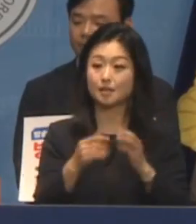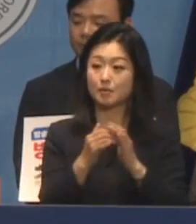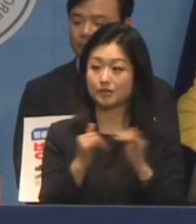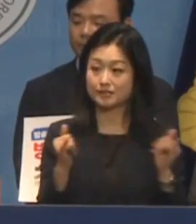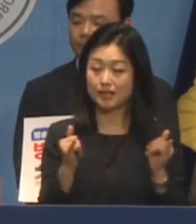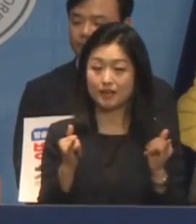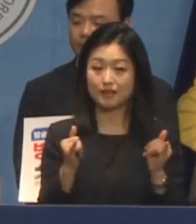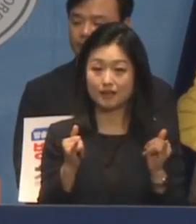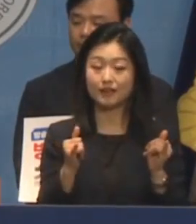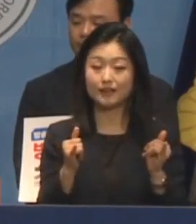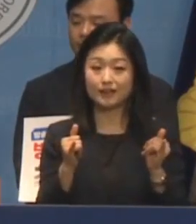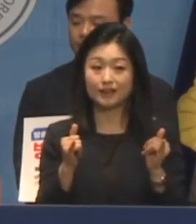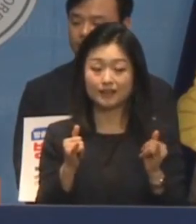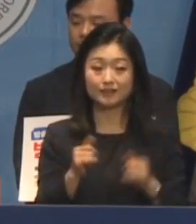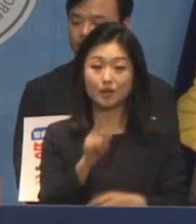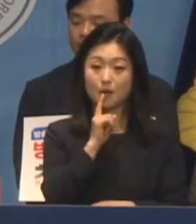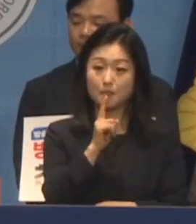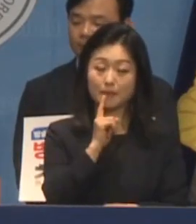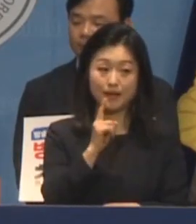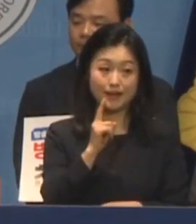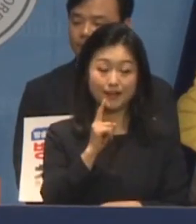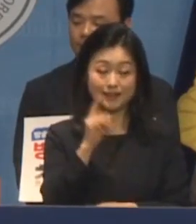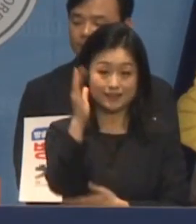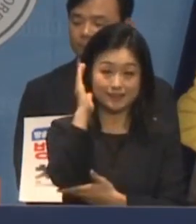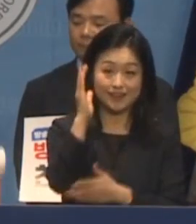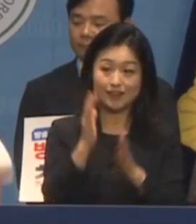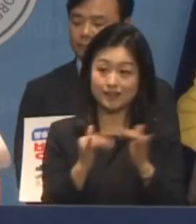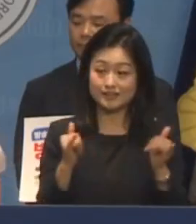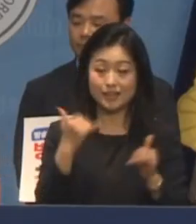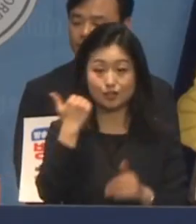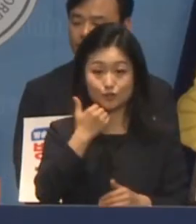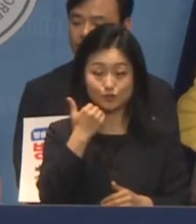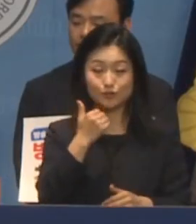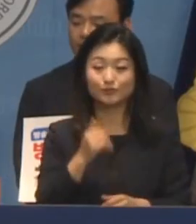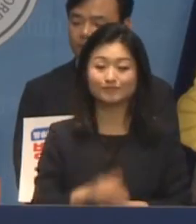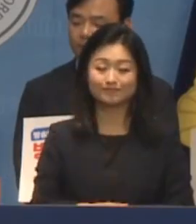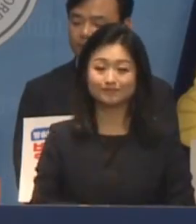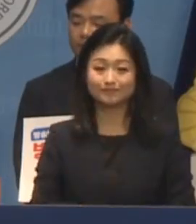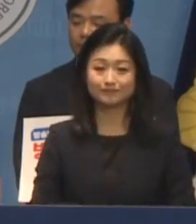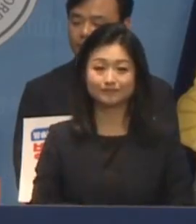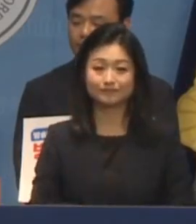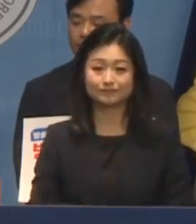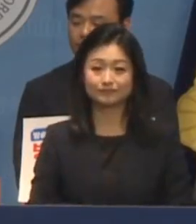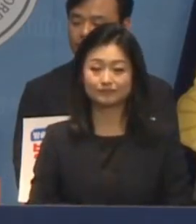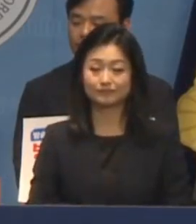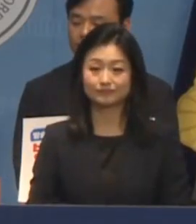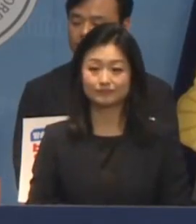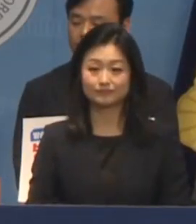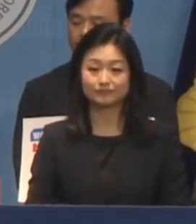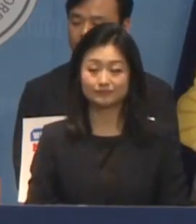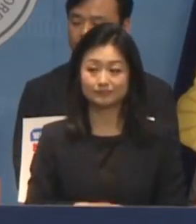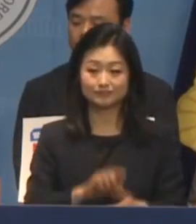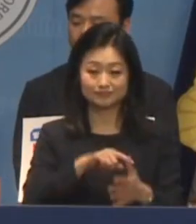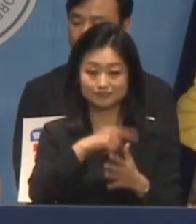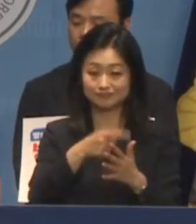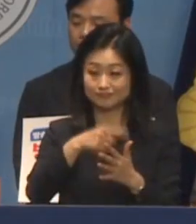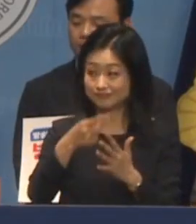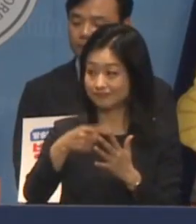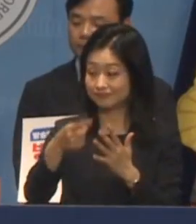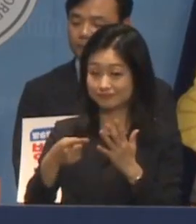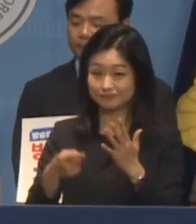참석자들과 발언하시는 분들 소개를 하겠습니다. 참석자들은 발언 순서대로 소개를